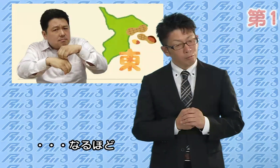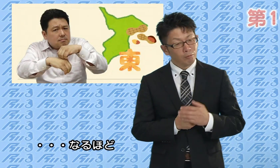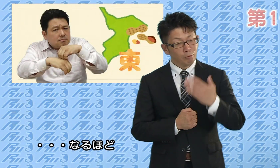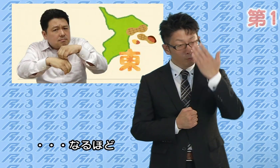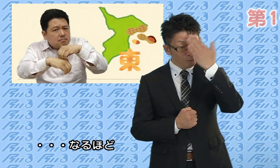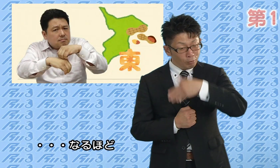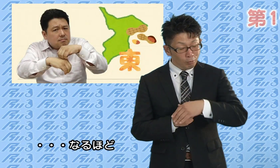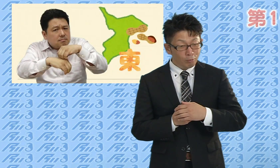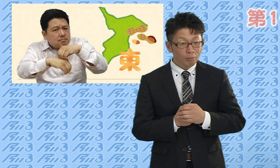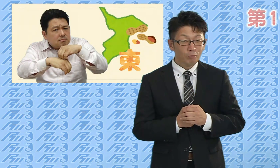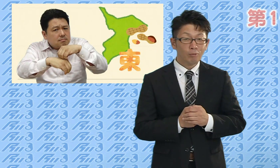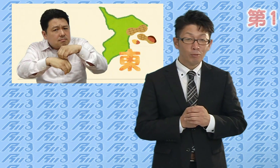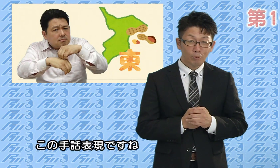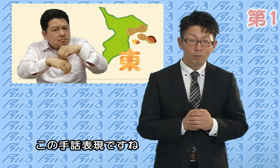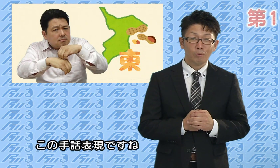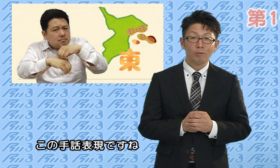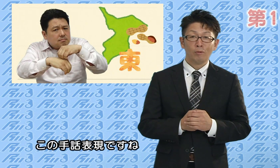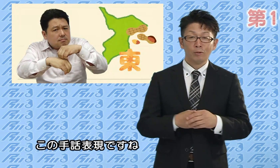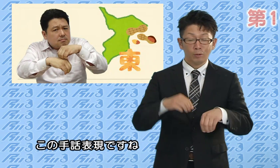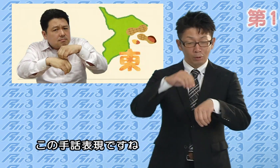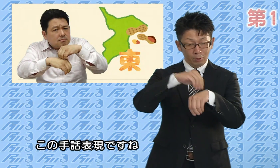なるほど、